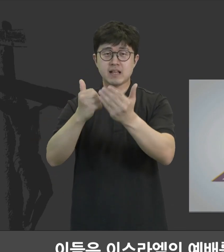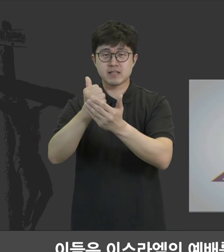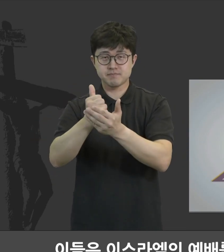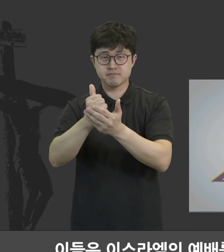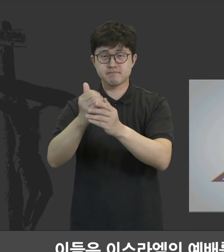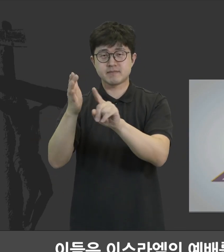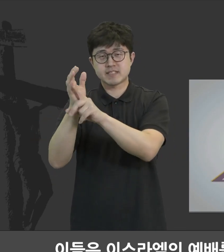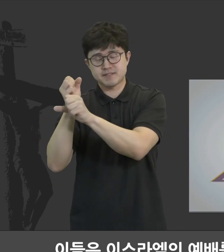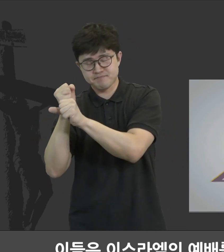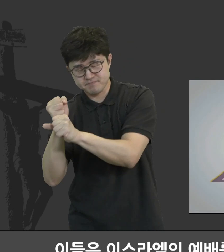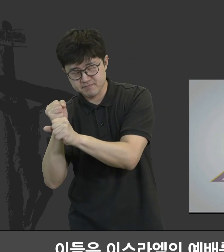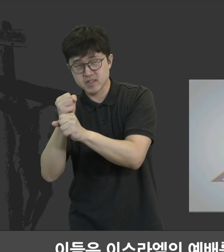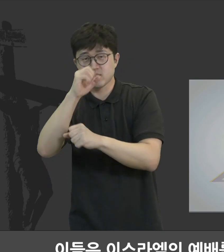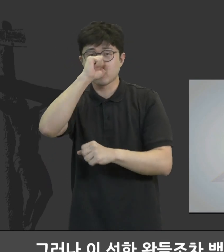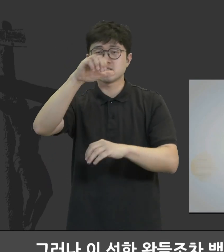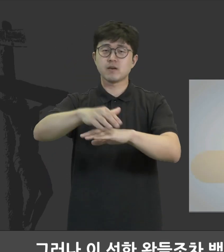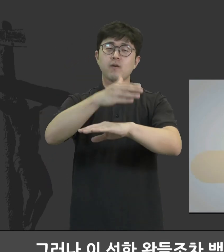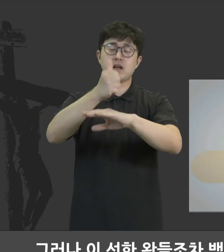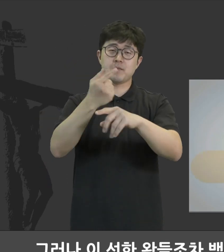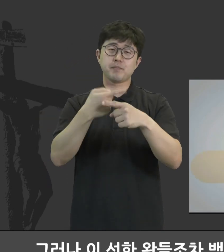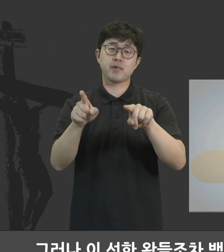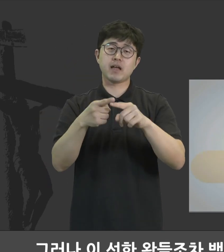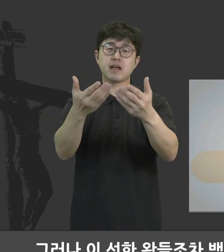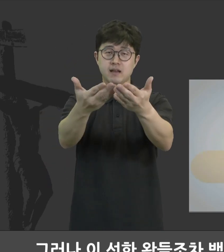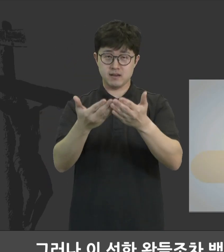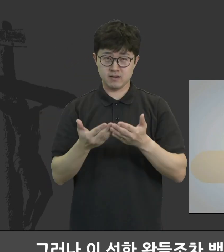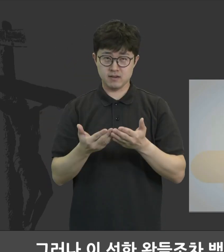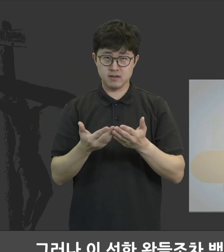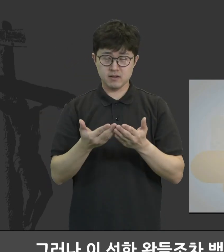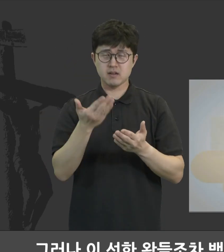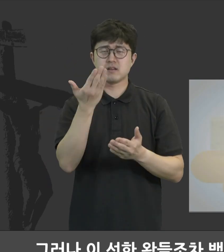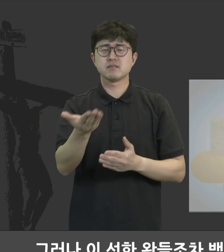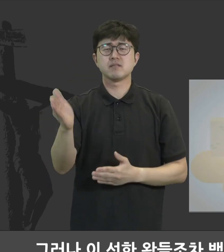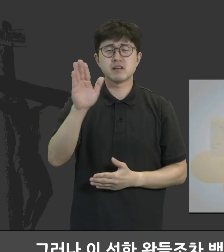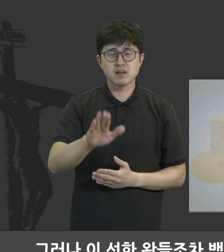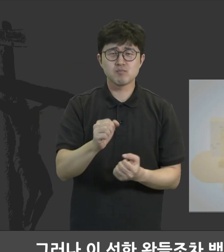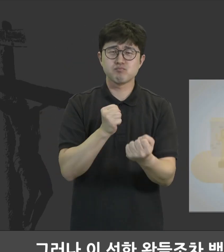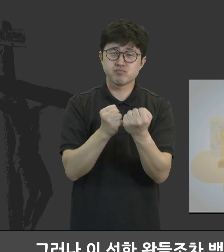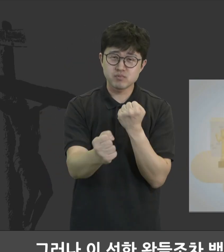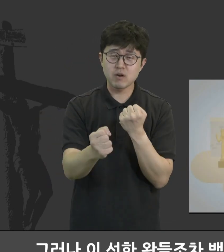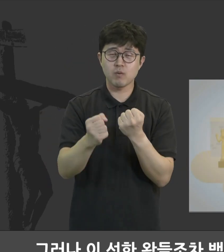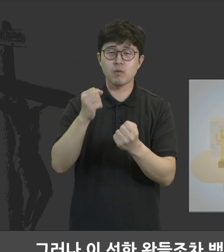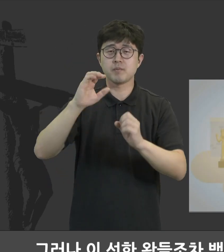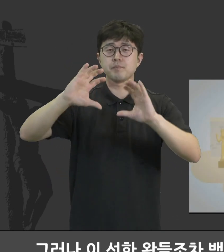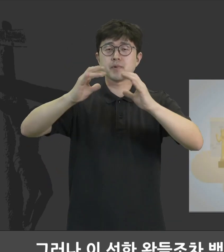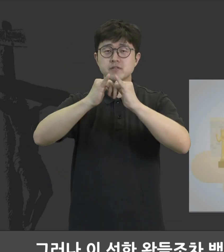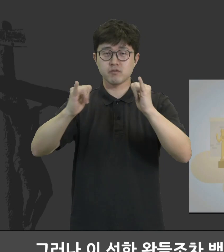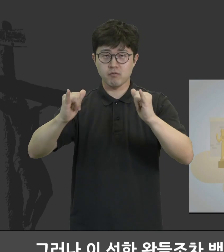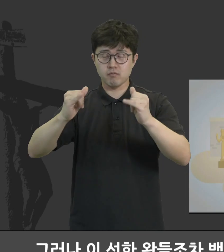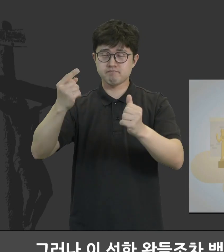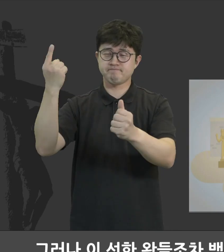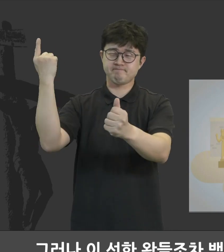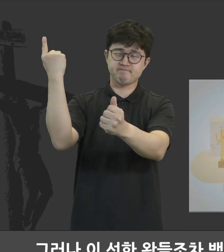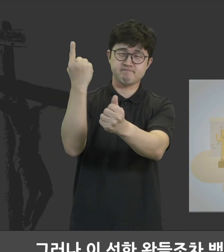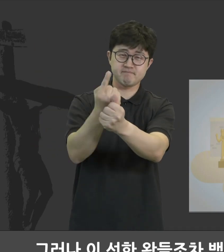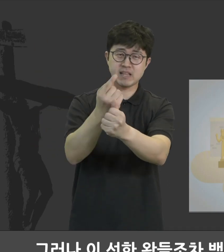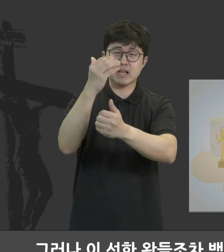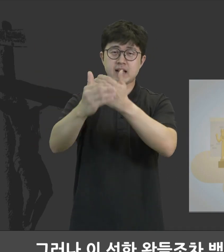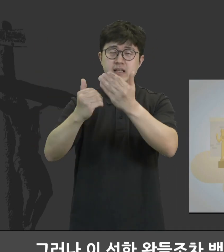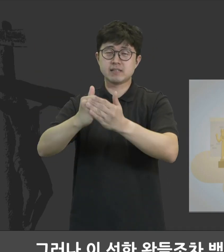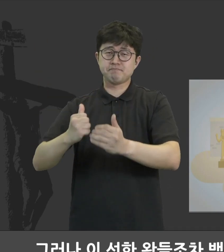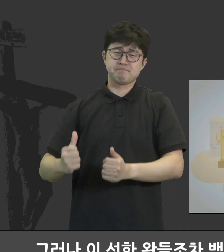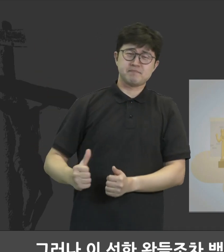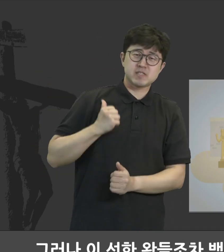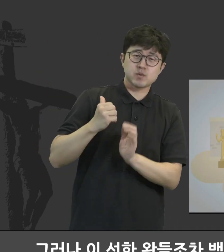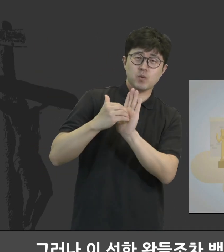선한 왕들로 평가됩니다. 그러나 이 선한 왕들조차 백성에게 임하는 하나님의 진노를 막을